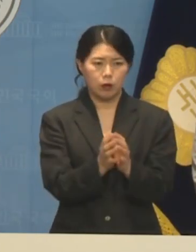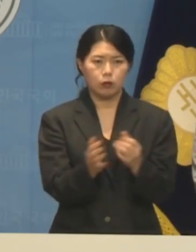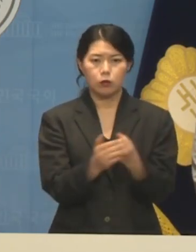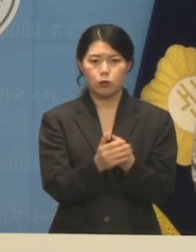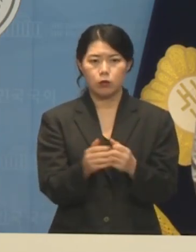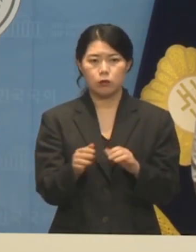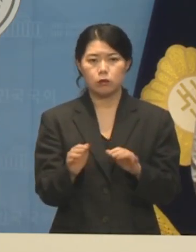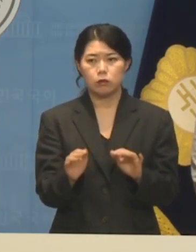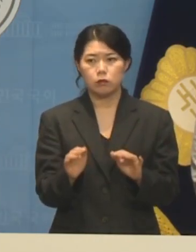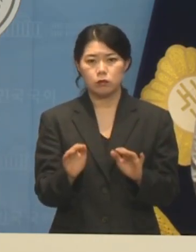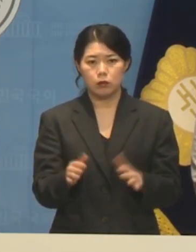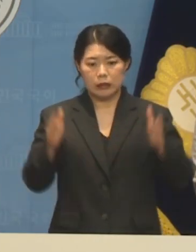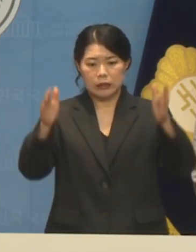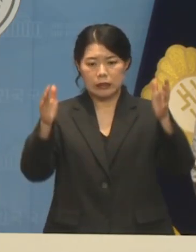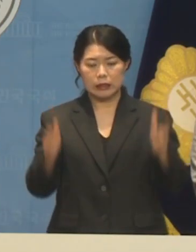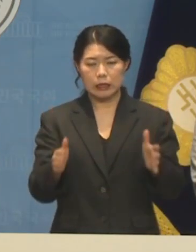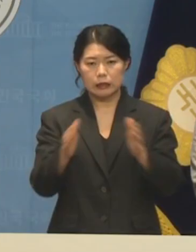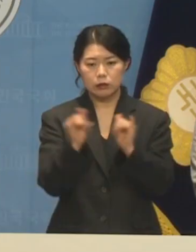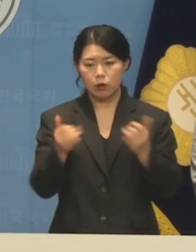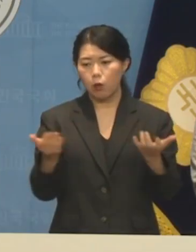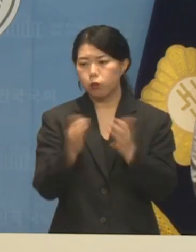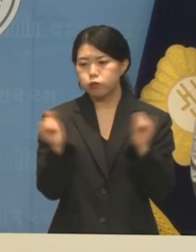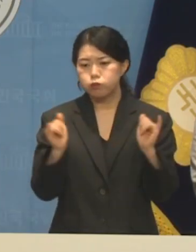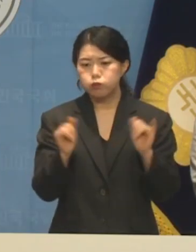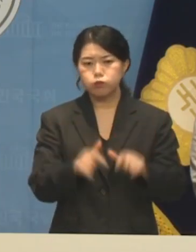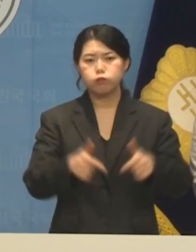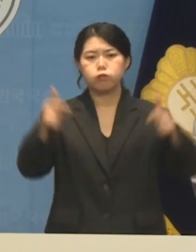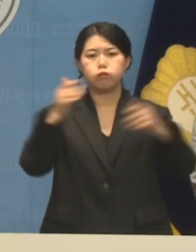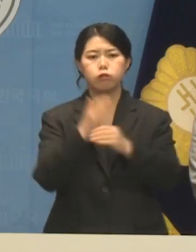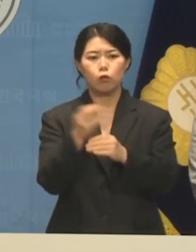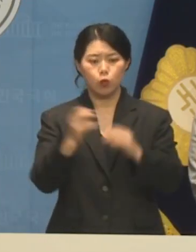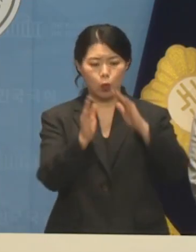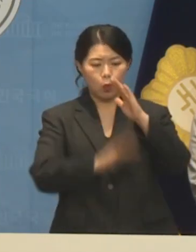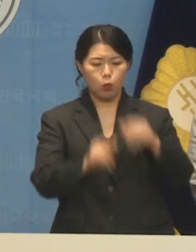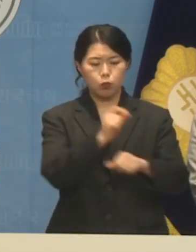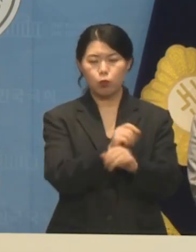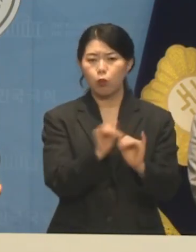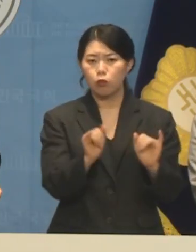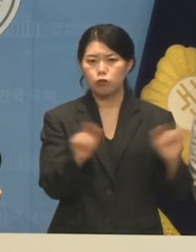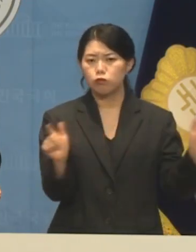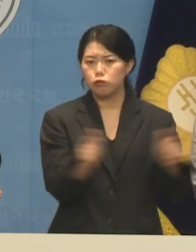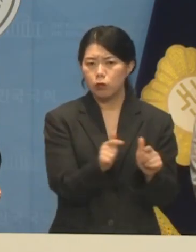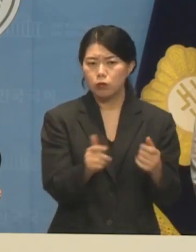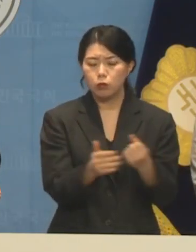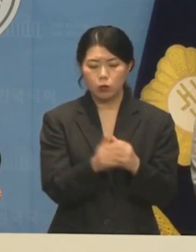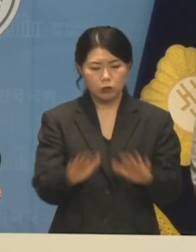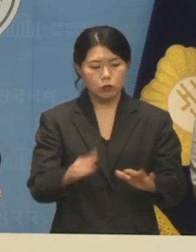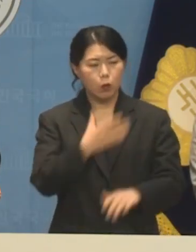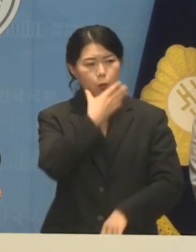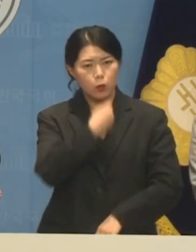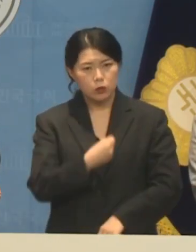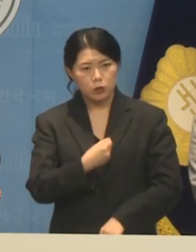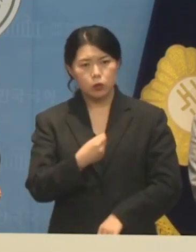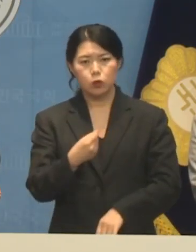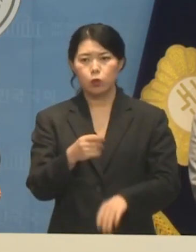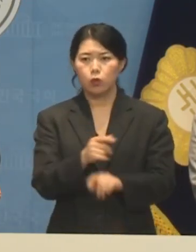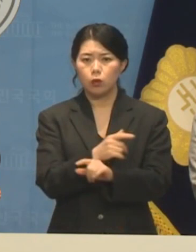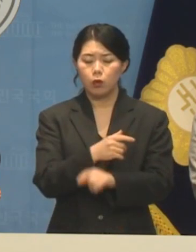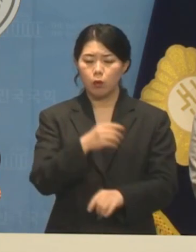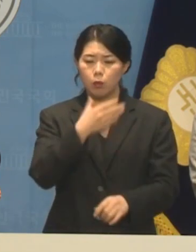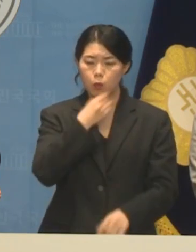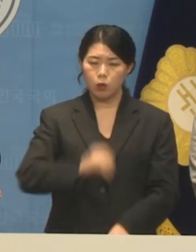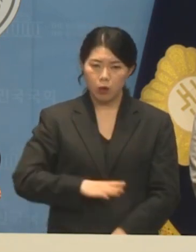기간 임기제 공무원을 더 확대하고 공무직은 축소해서 현장의 복지와 보건 이런